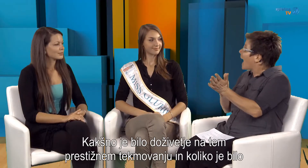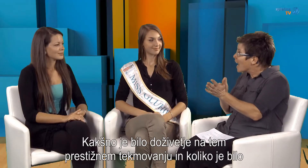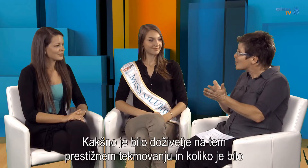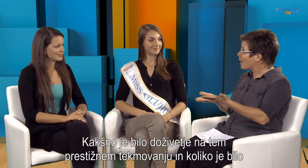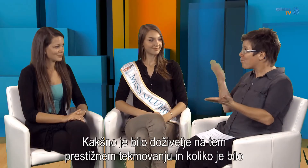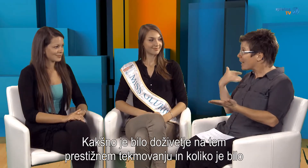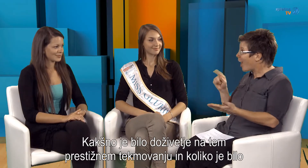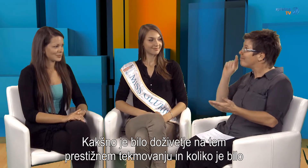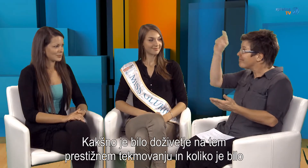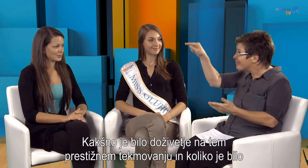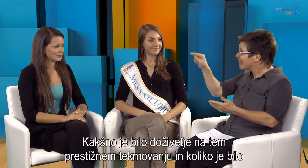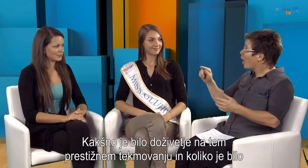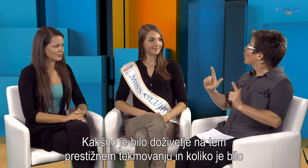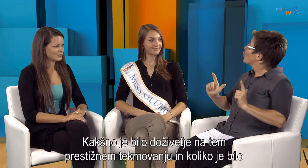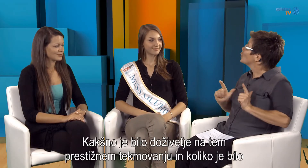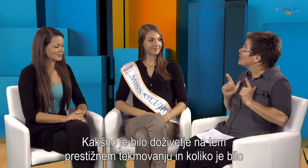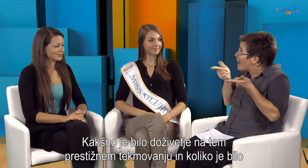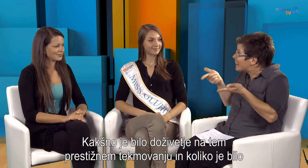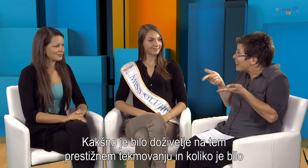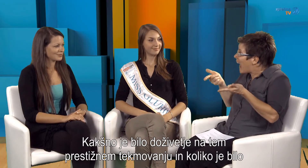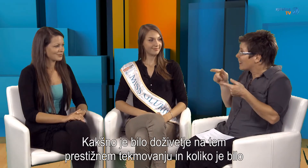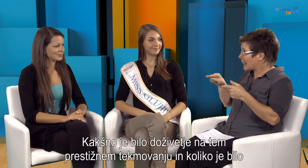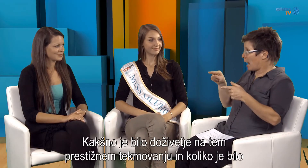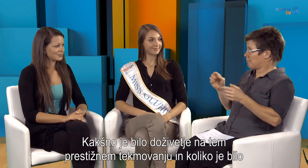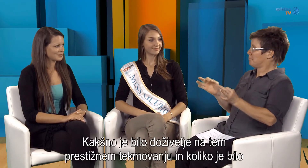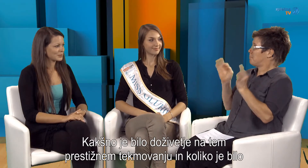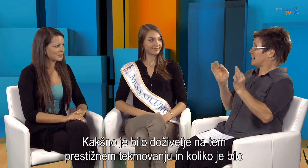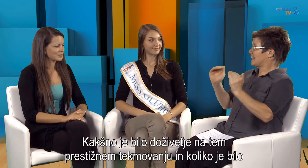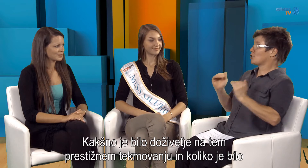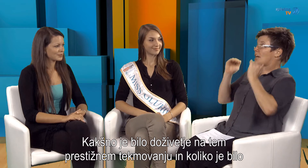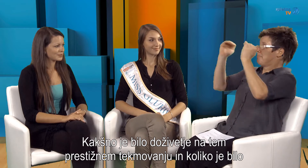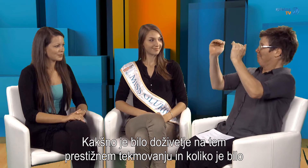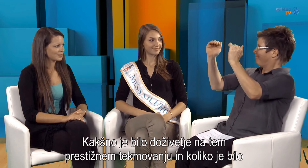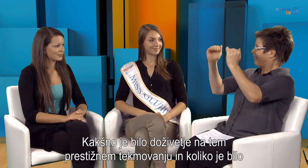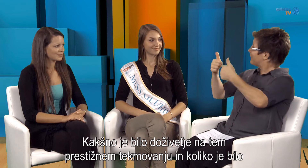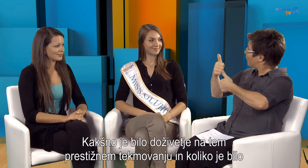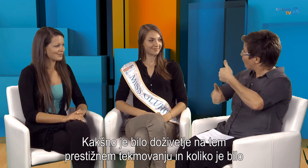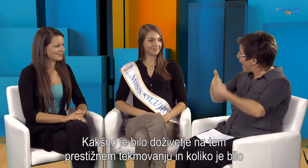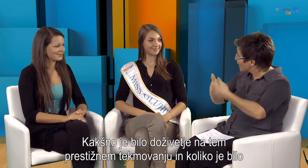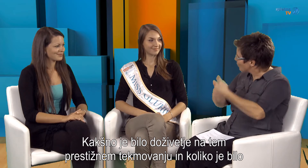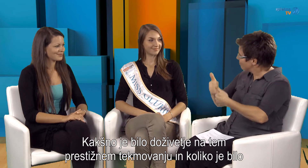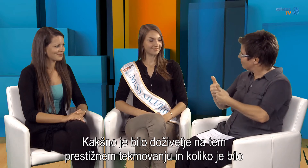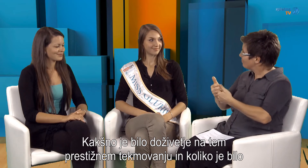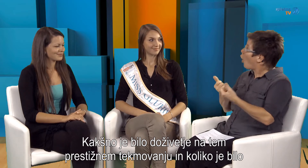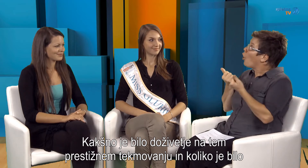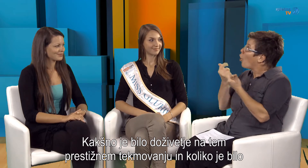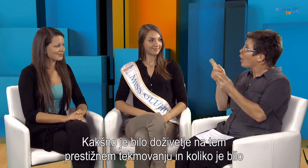Kako ste jih pira, dojiva ti ja, da tam pratidam. Tako pa vedu, koliko